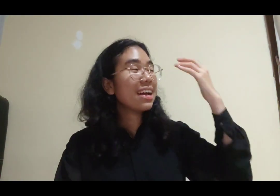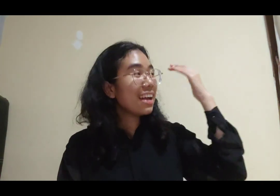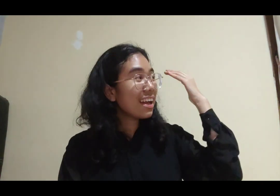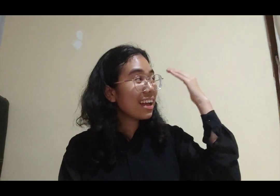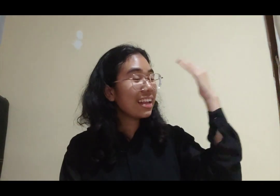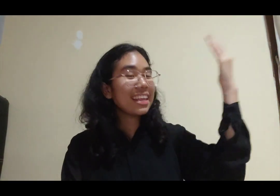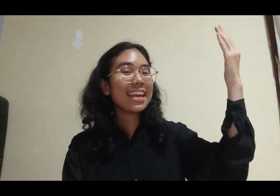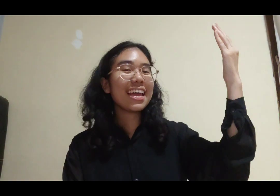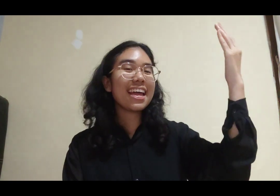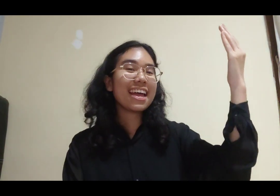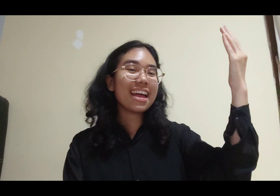namanya.